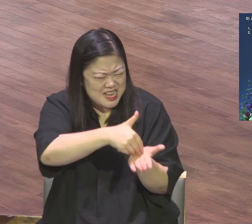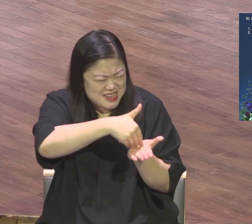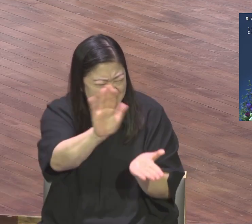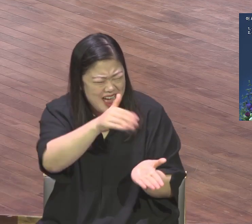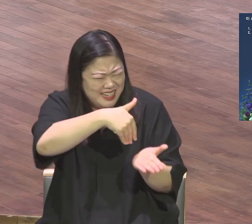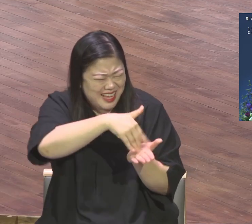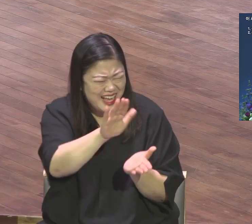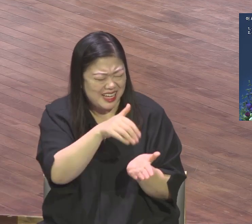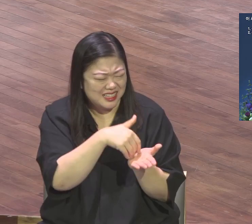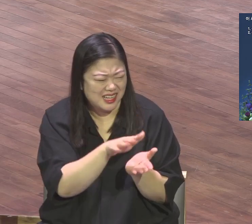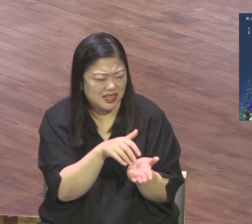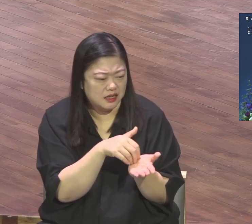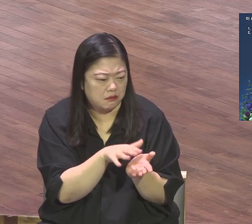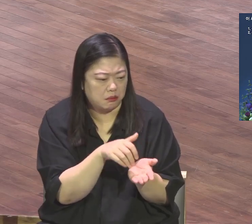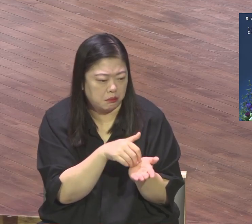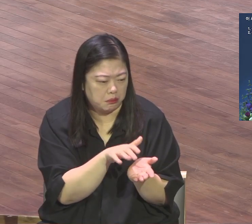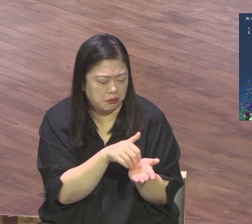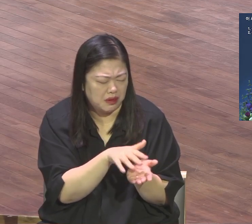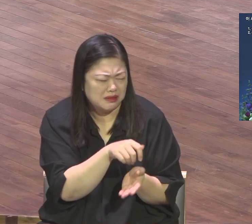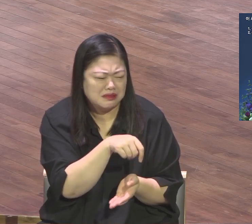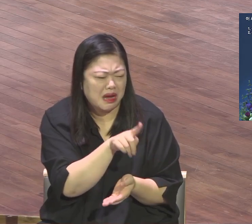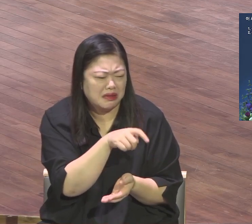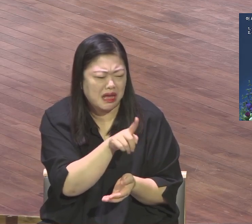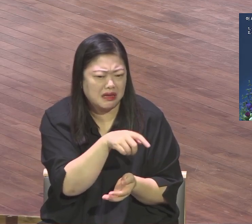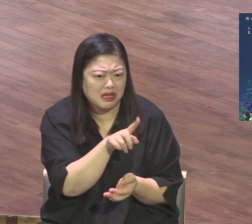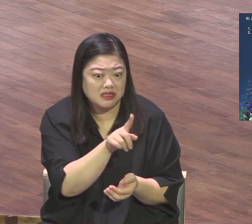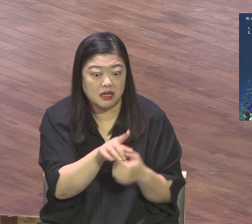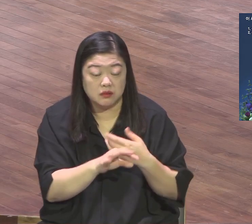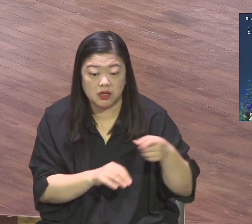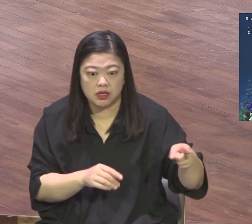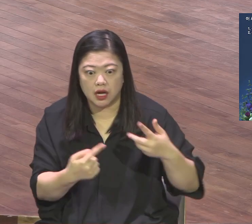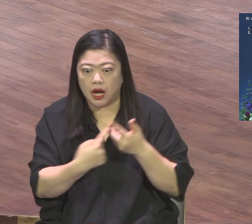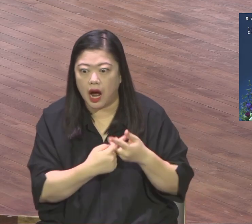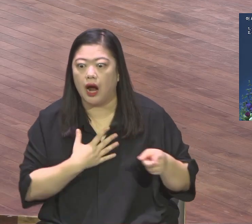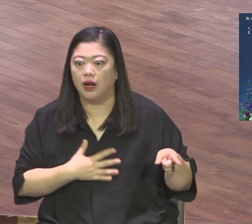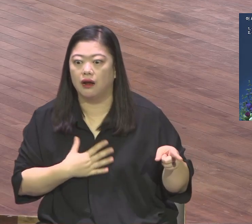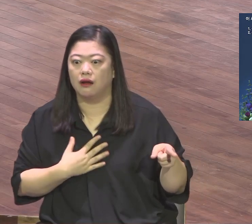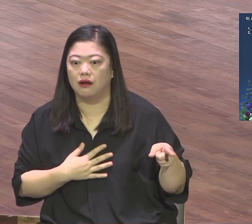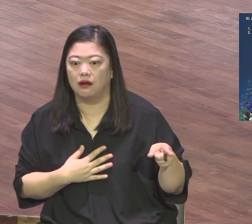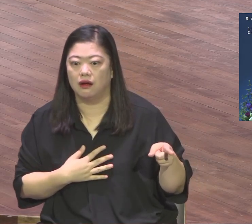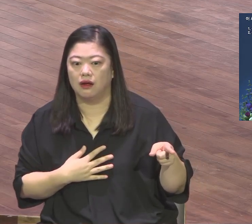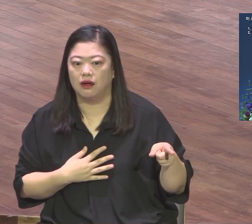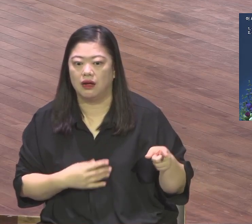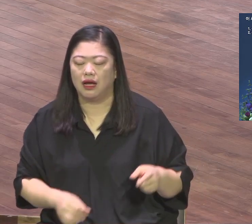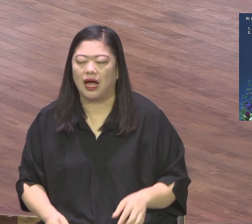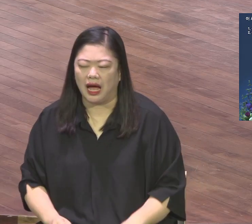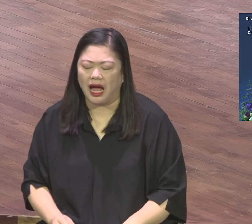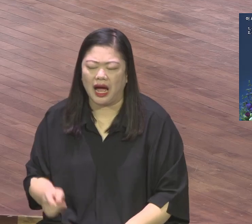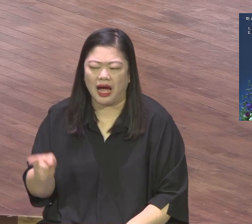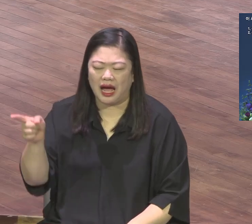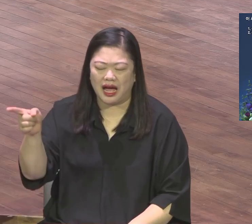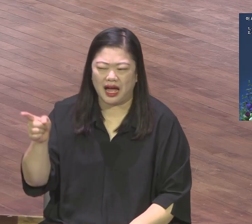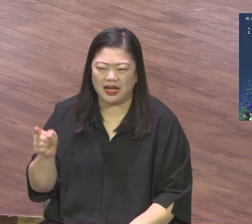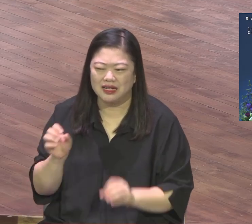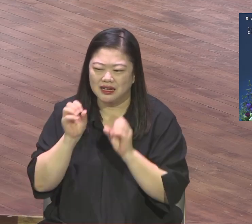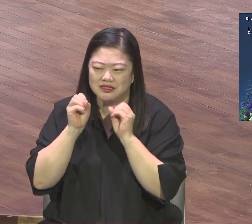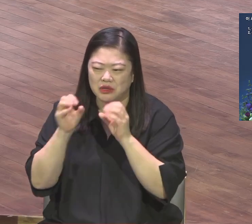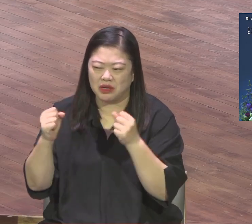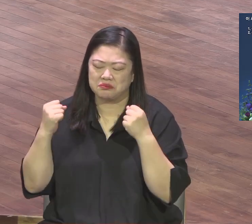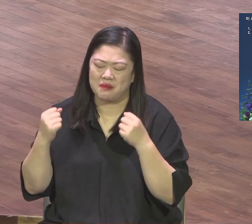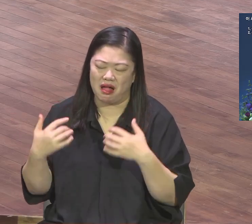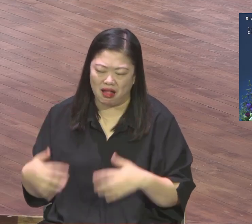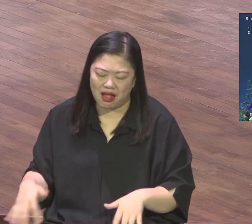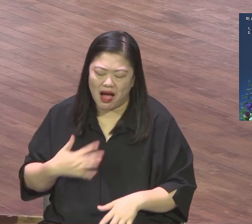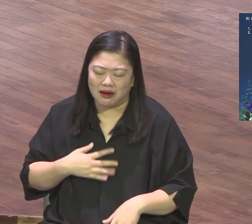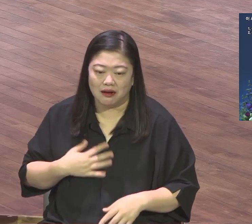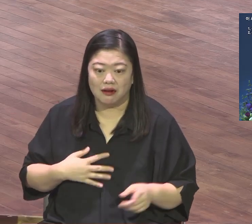포기할 거다까지 알고 있어. 알고 있다니까. 이 사람이 전도 나가 어느 정도 하다가 안 할 거다. 말씀 운동 좀